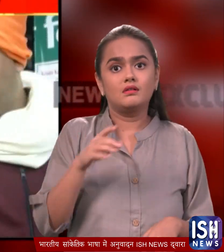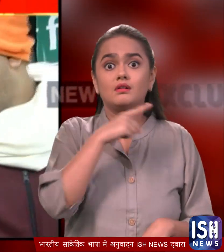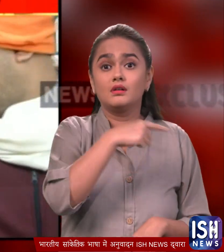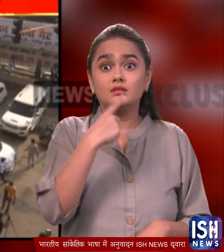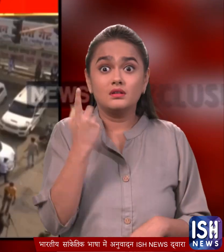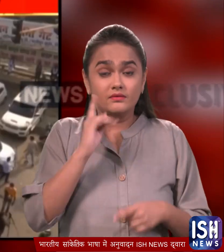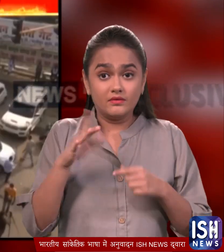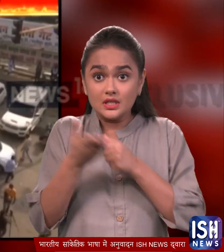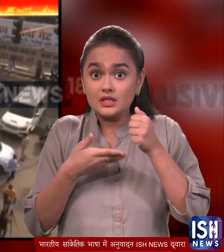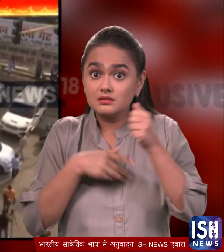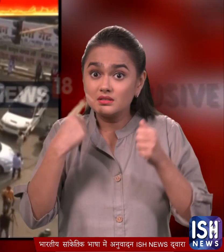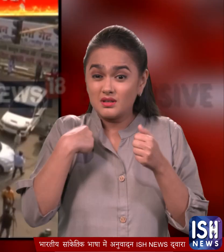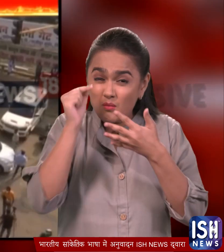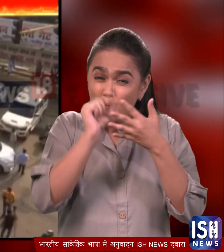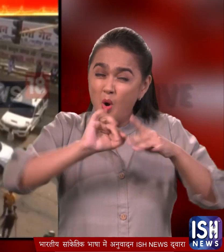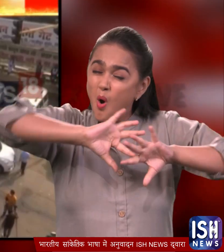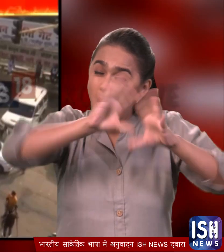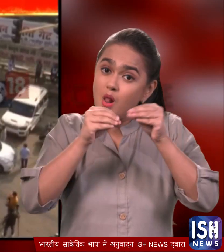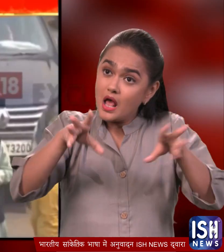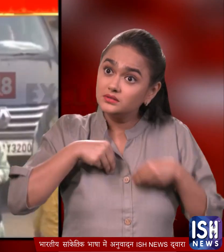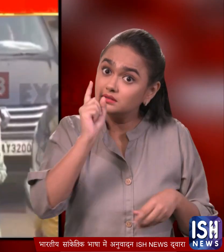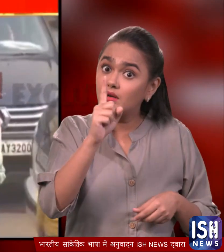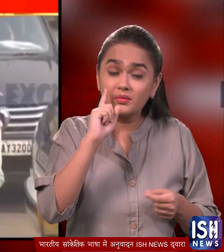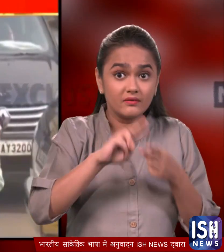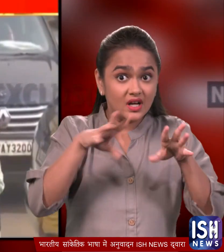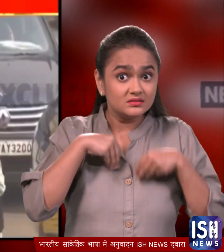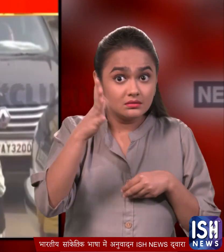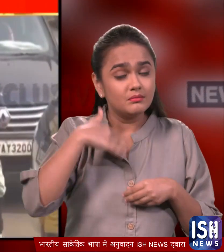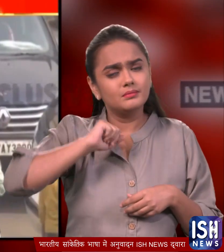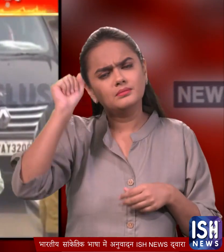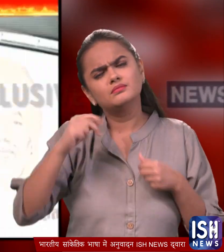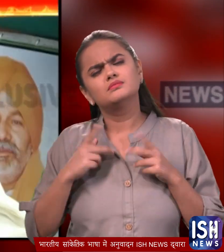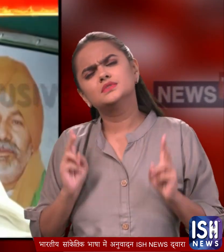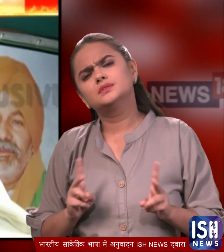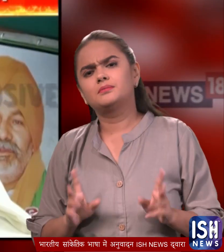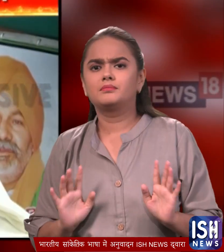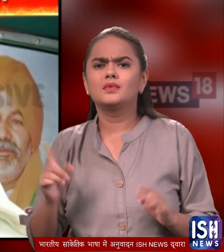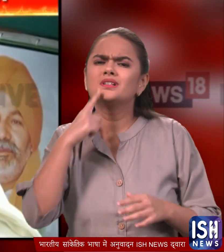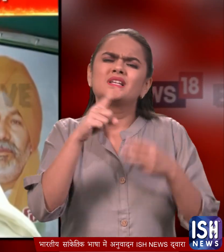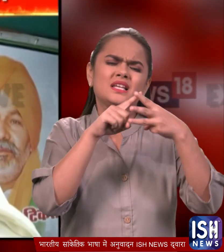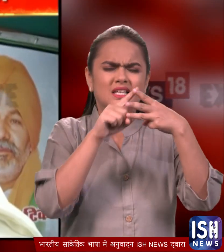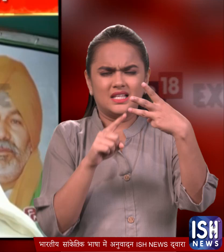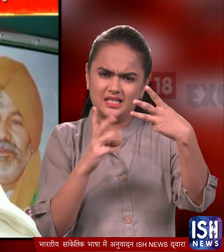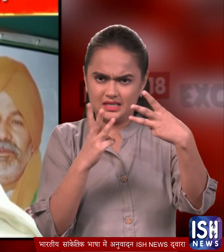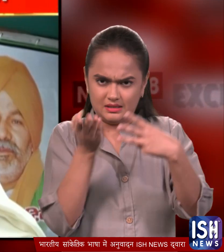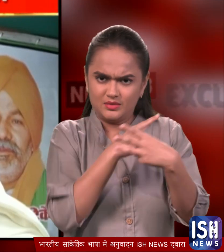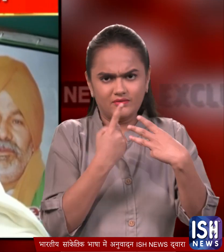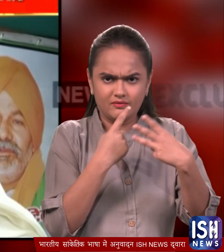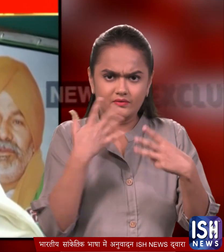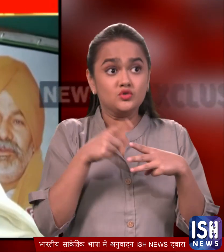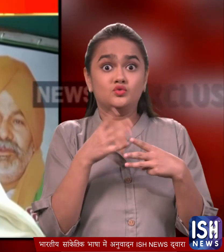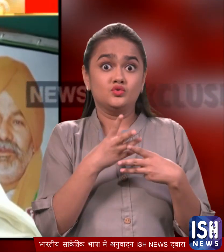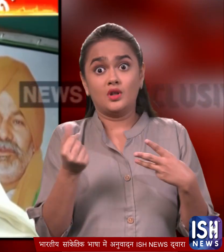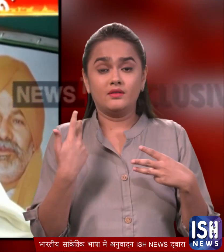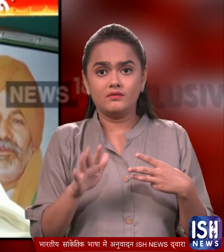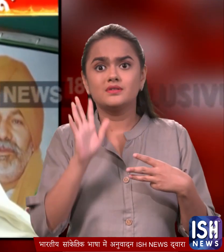किया कि जब तक किसानों की सभी मांगे नहीं मान ली जाती, तब तक आंदोलन जारी रहेगा। 3 कानून एक बीमारी थी, पहले उसका